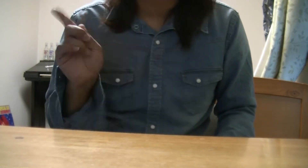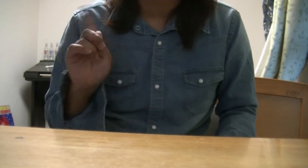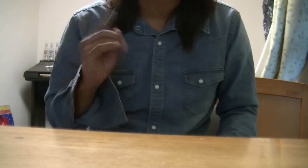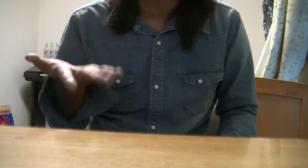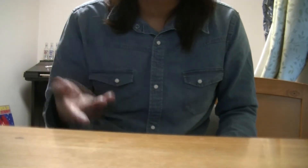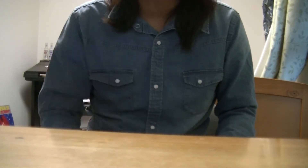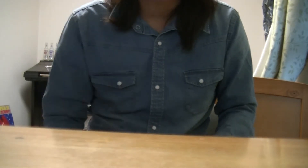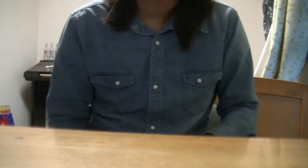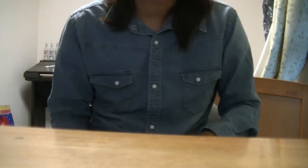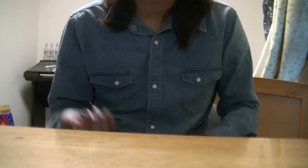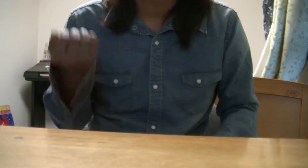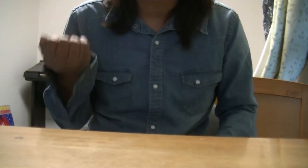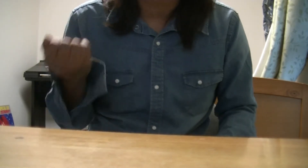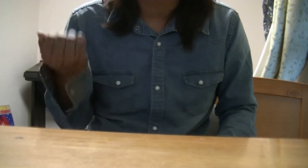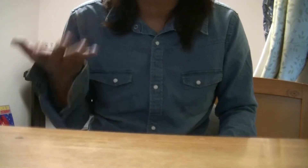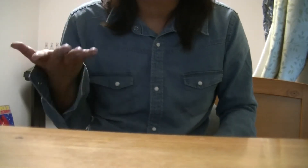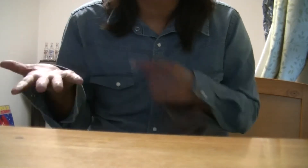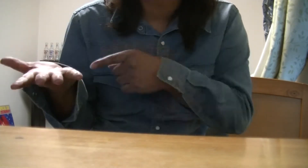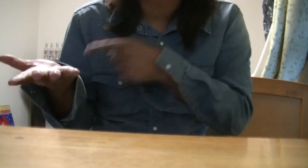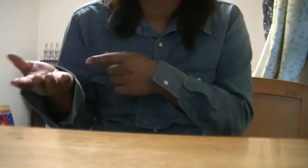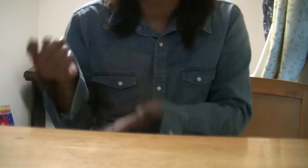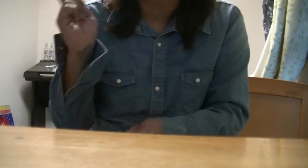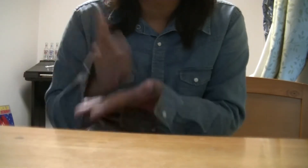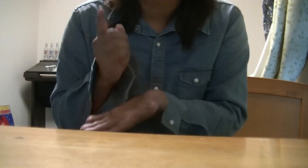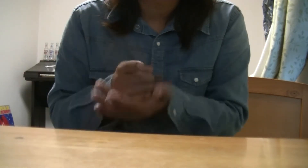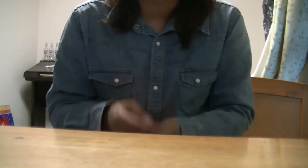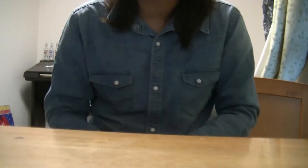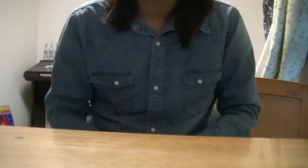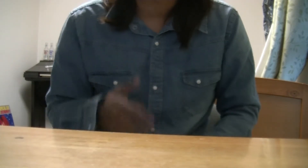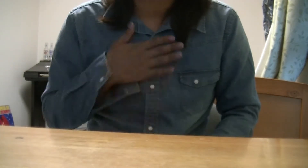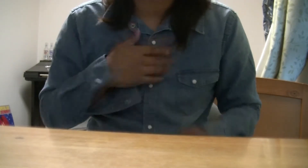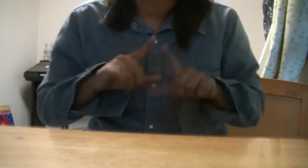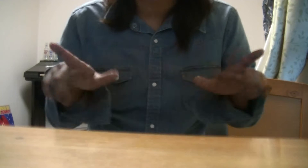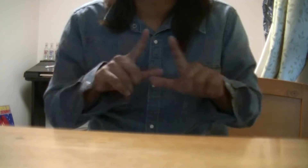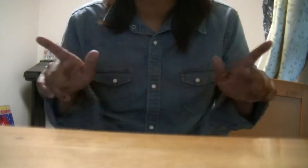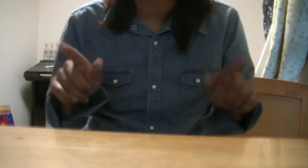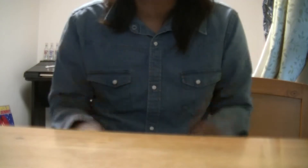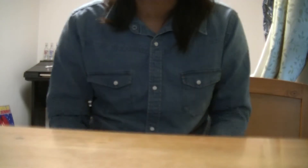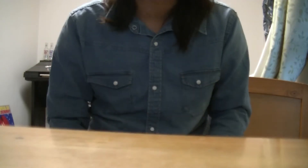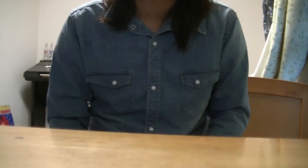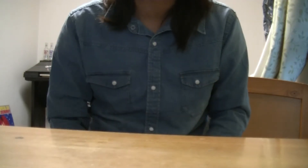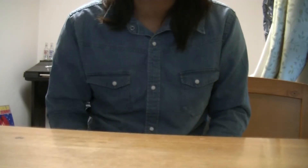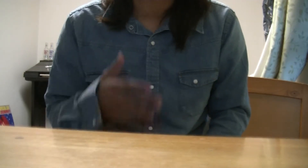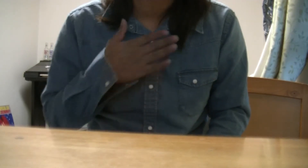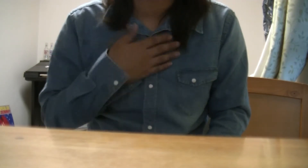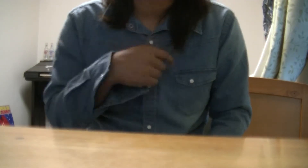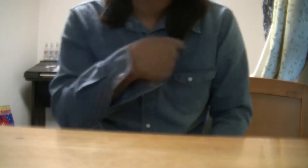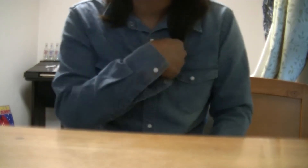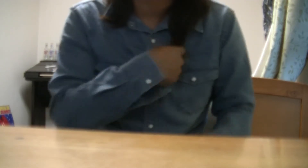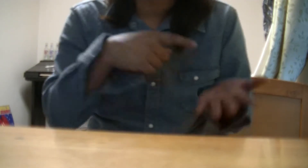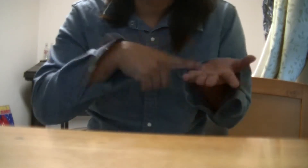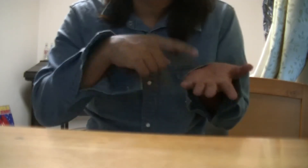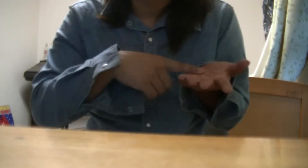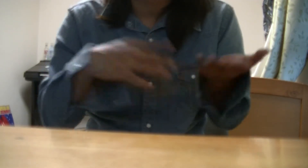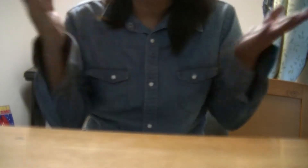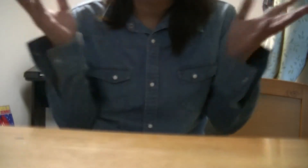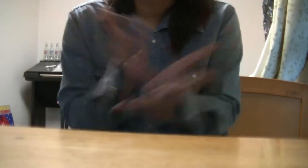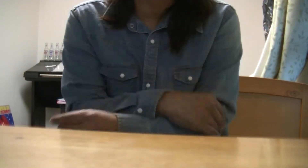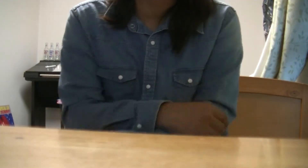スカウンターしか押さないって決めたんです。マイルールです。マイナスカウンターをないものにしようと思ったこともありました。で